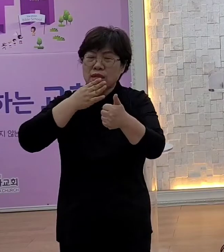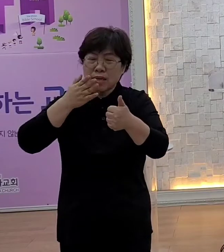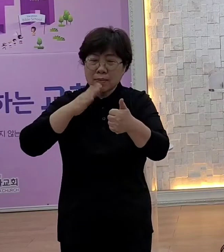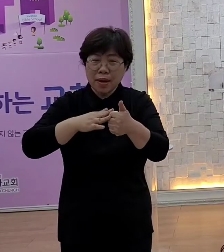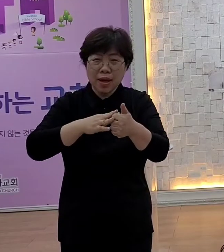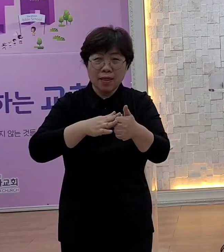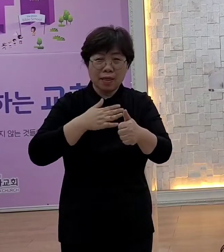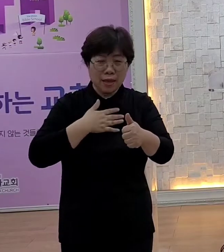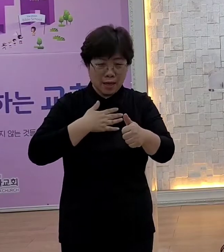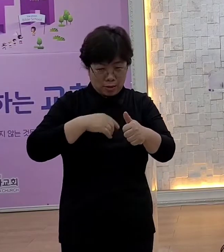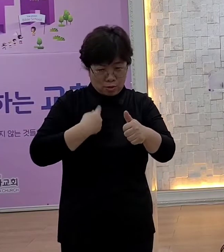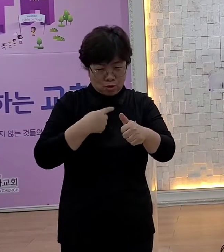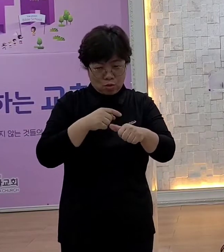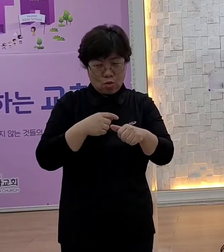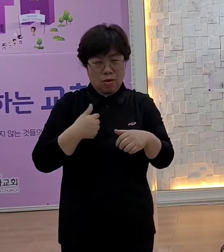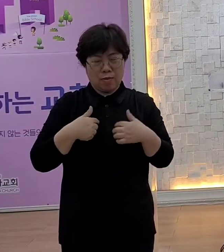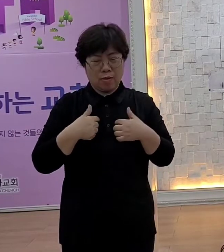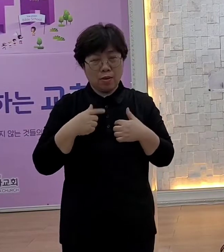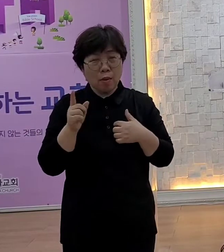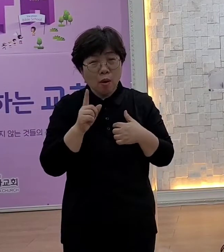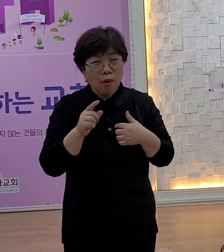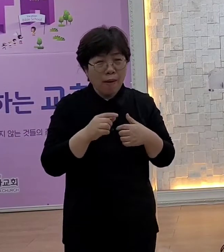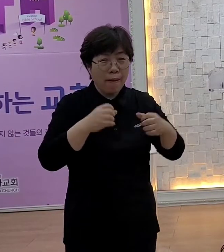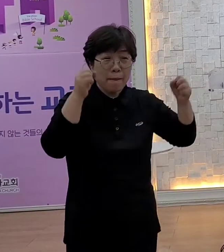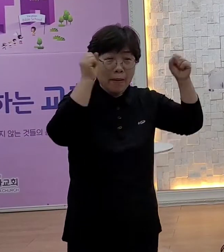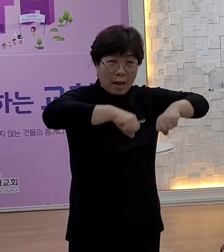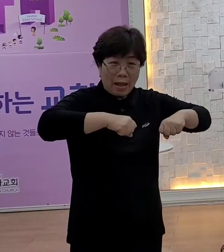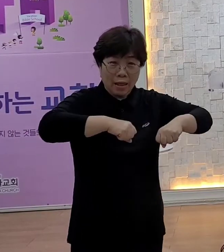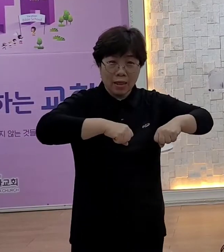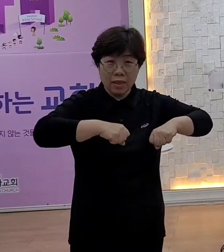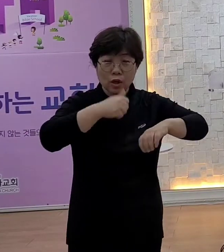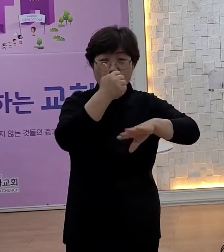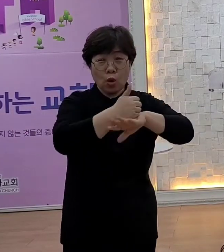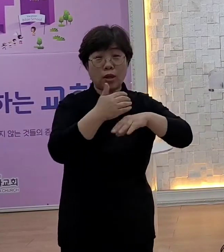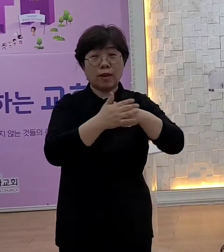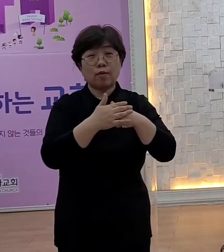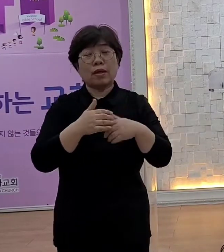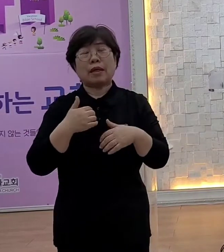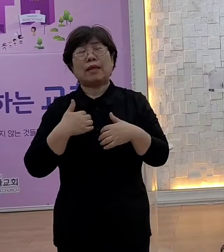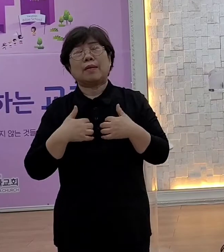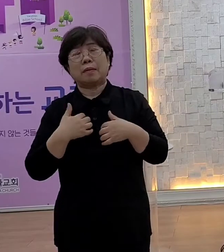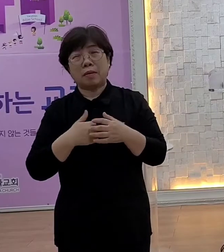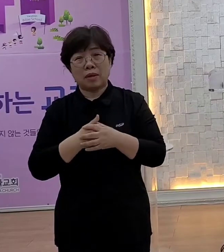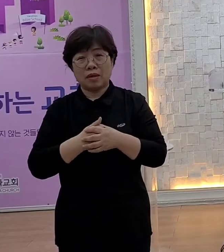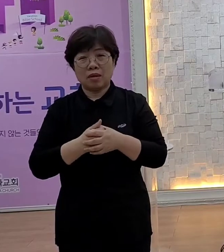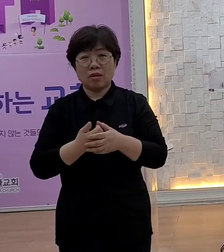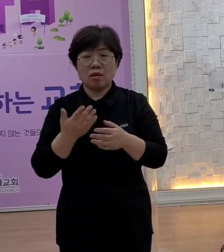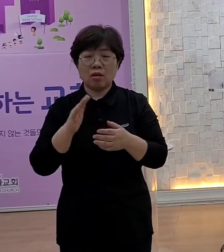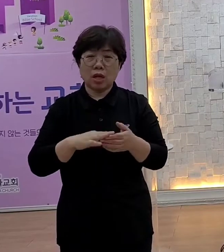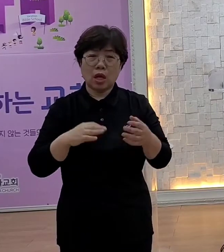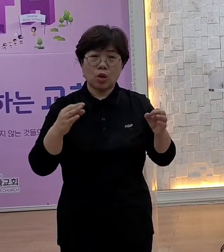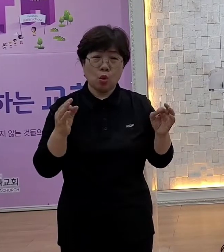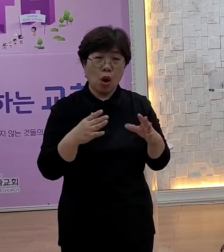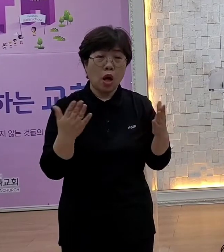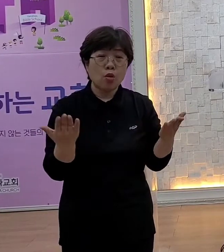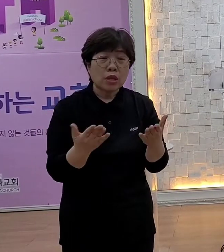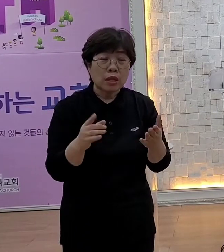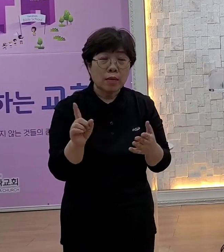망한다. 무너진다. 이렇게 대놓고 저주를 하는데 지금 이 놀라운 게 뭐냐면